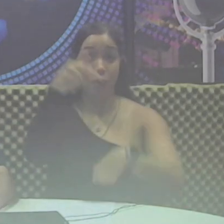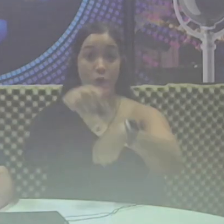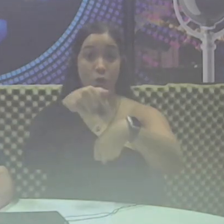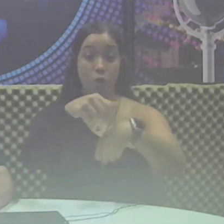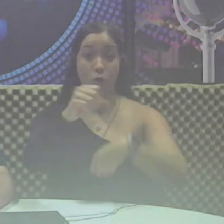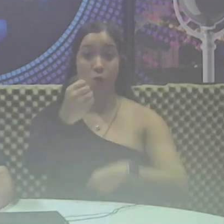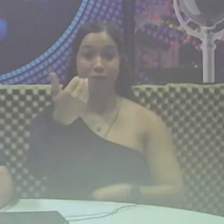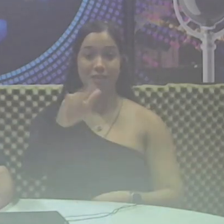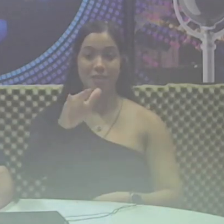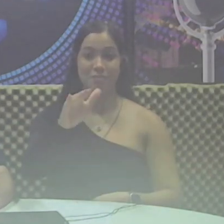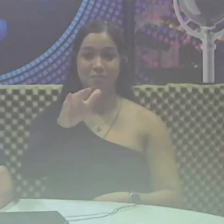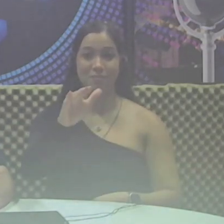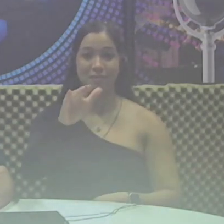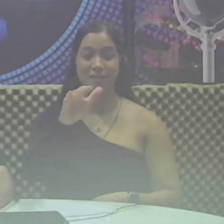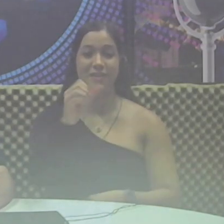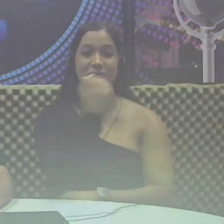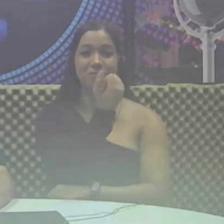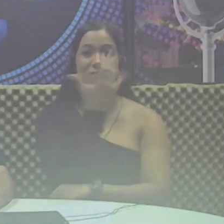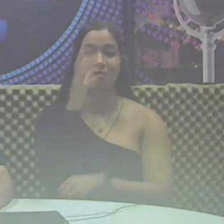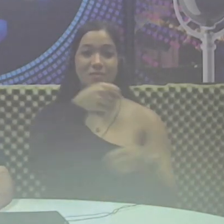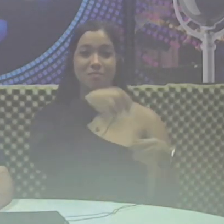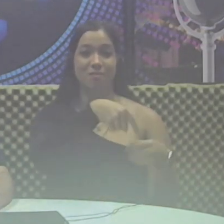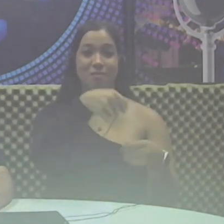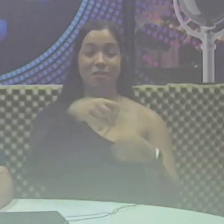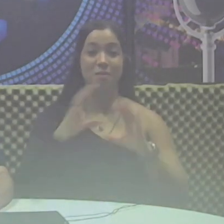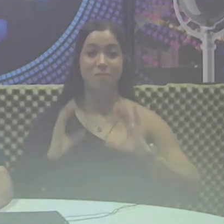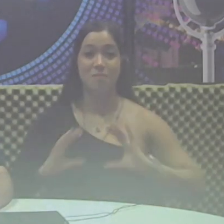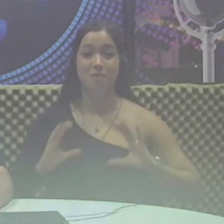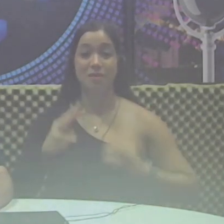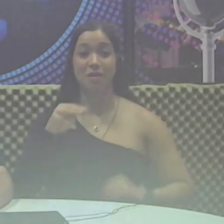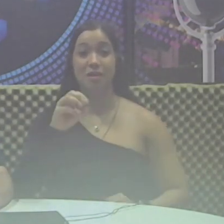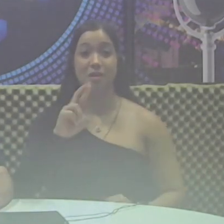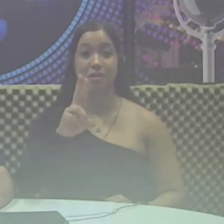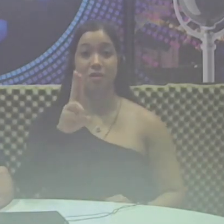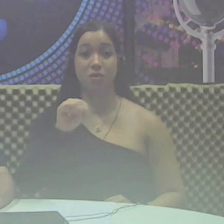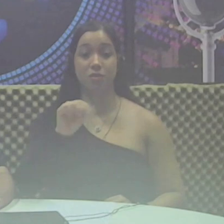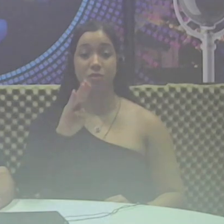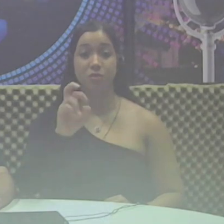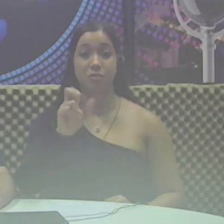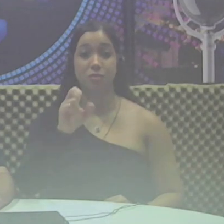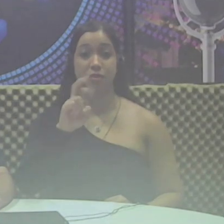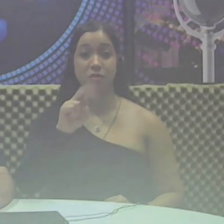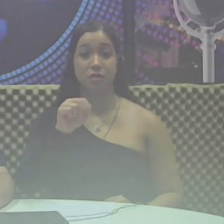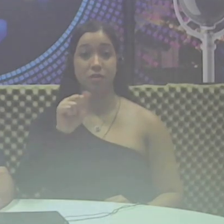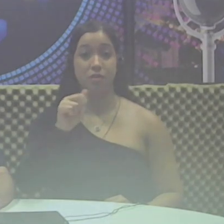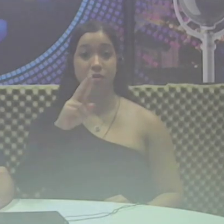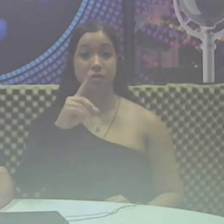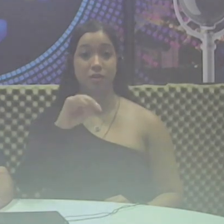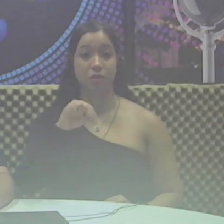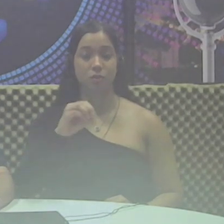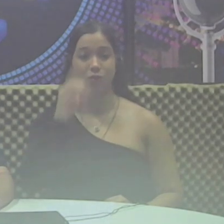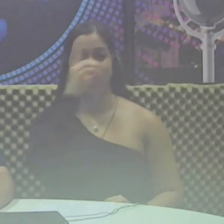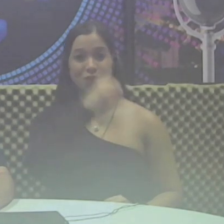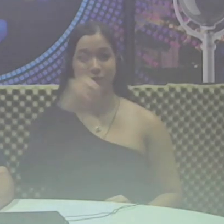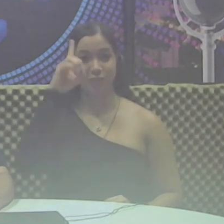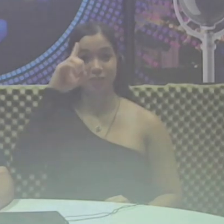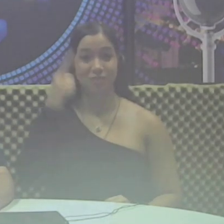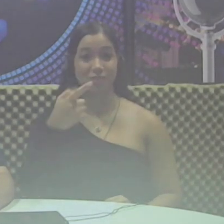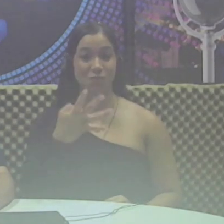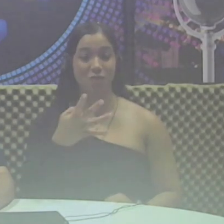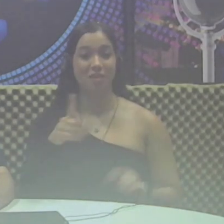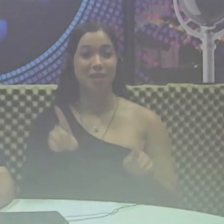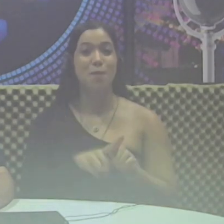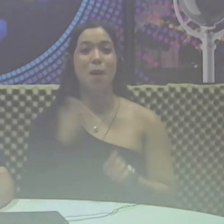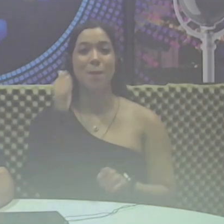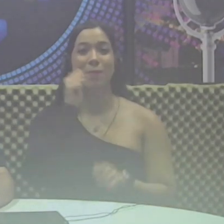manhã, tem pomar urbano com plantio de mudas na Praça Morum Bernardino. Neste domingo, dia 24, será realizado o Mulheres